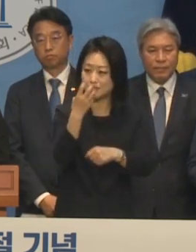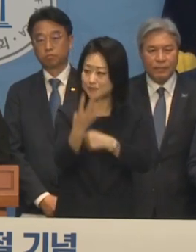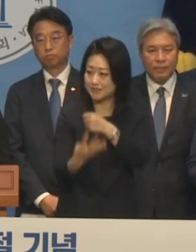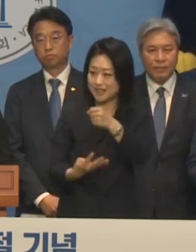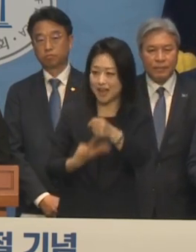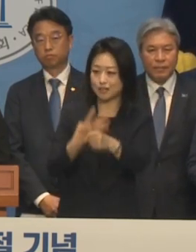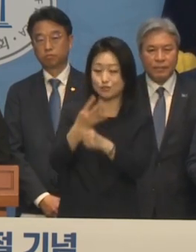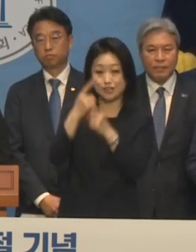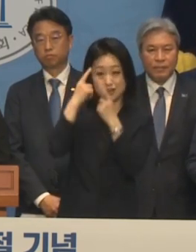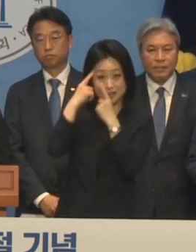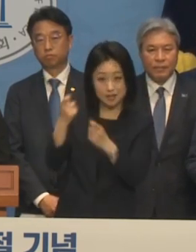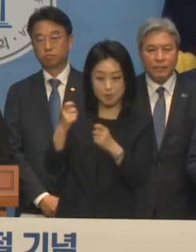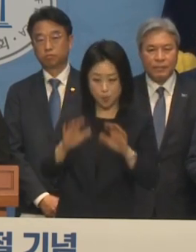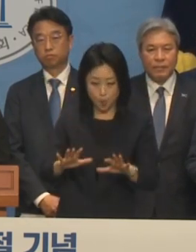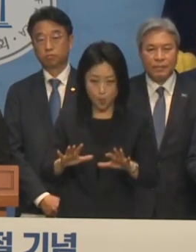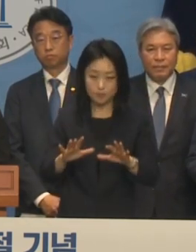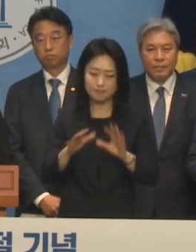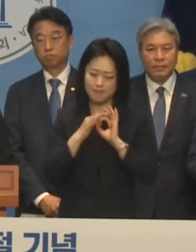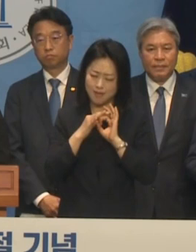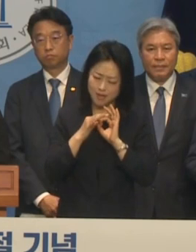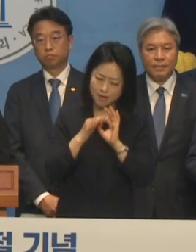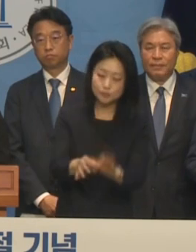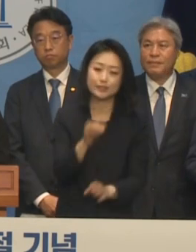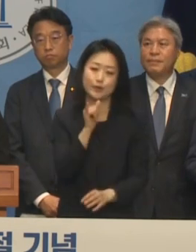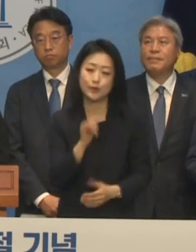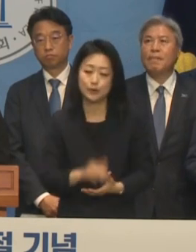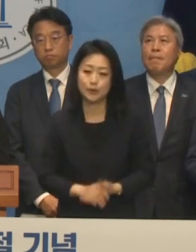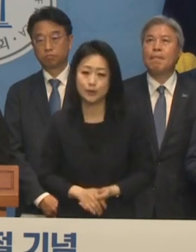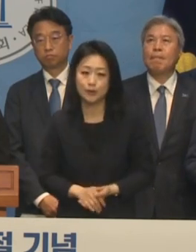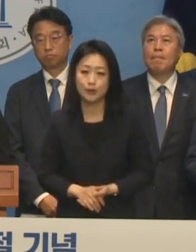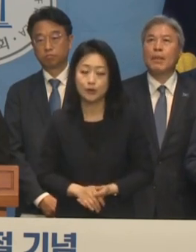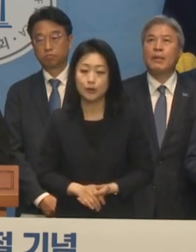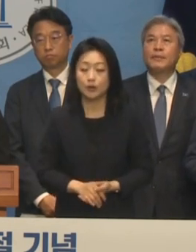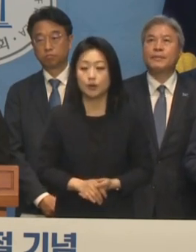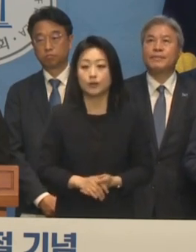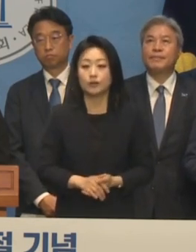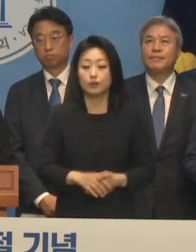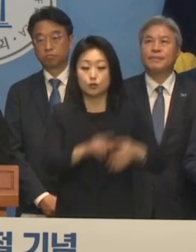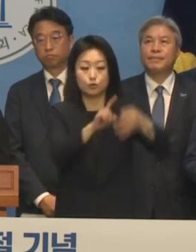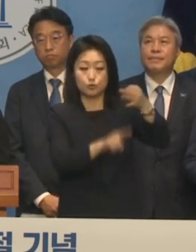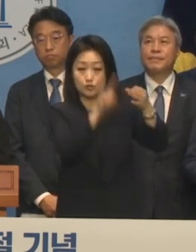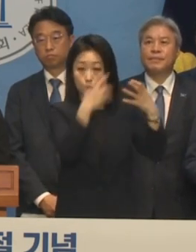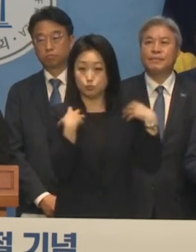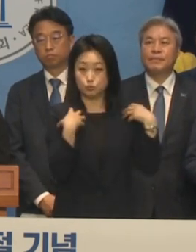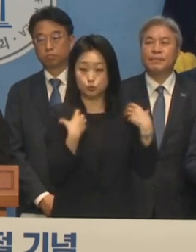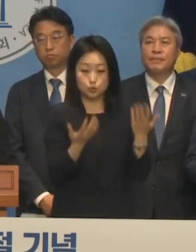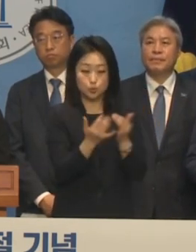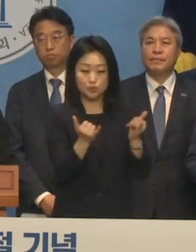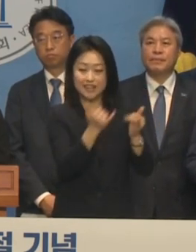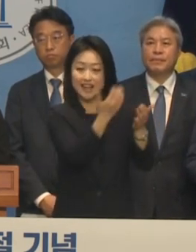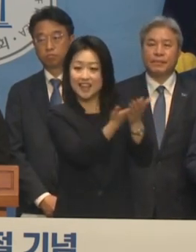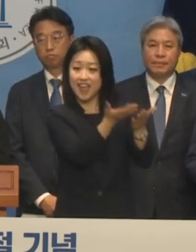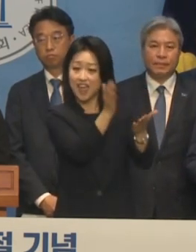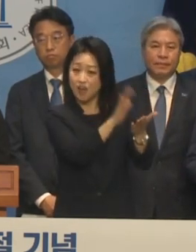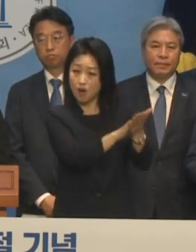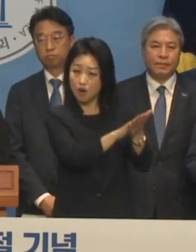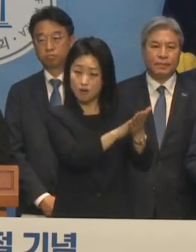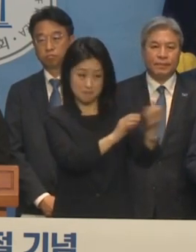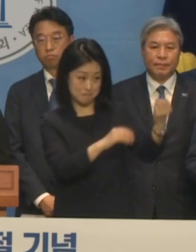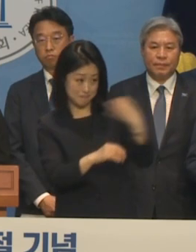134주년이 지난 지금도 계속되고 있습니다. 윤석열 정권은 노동개혁이라는 미명